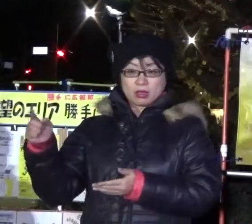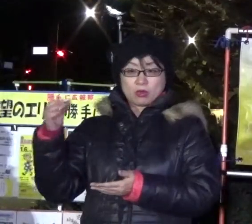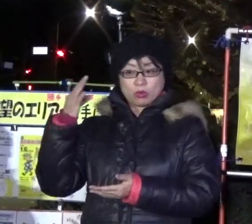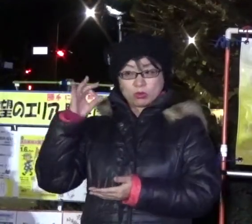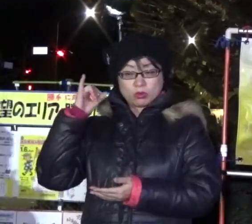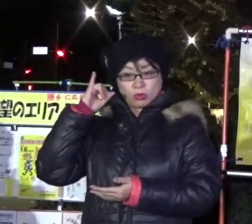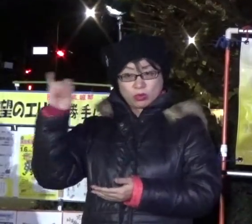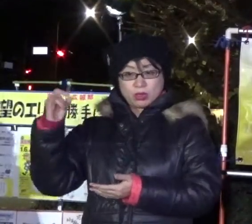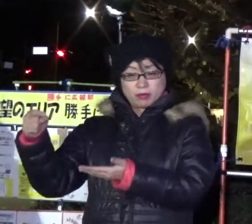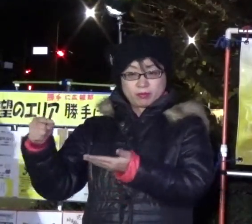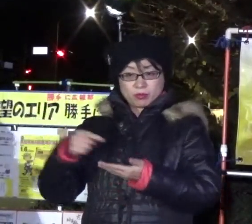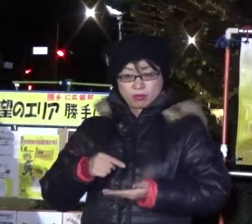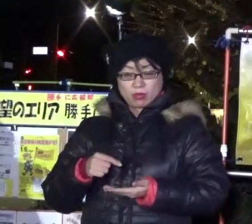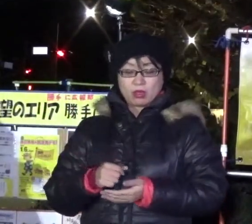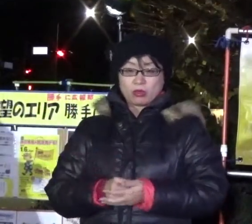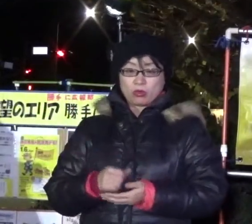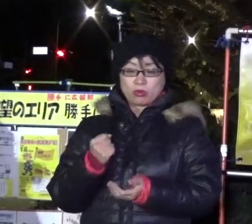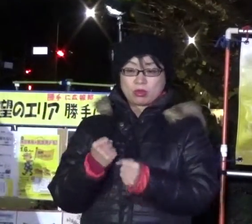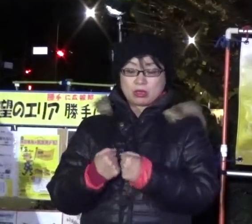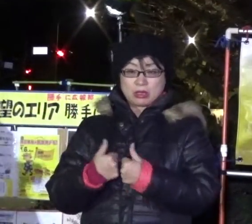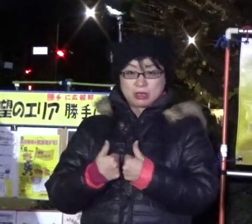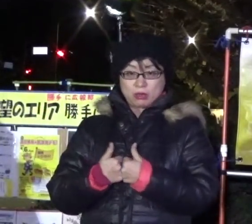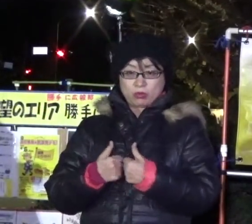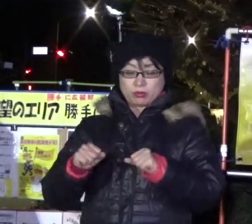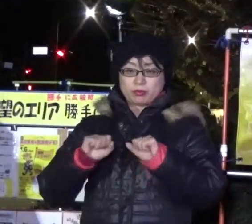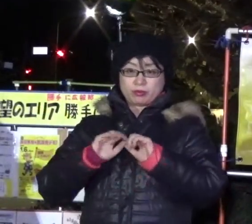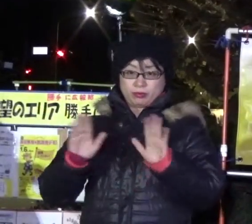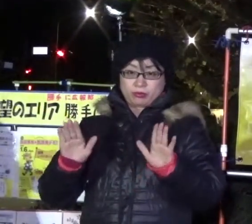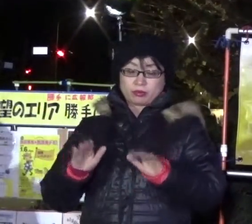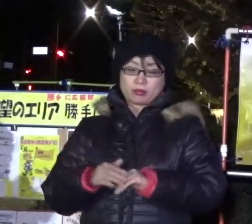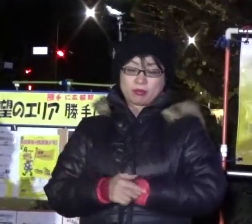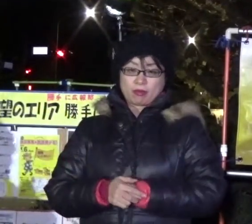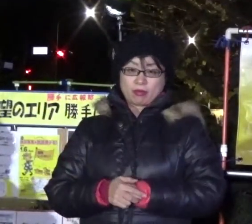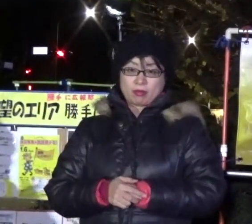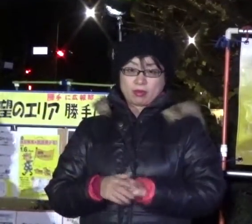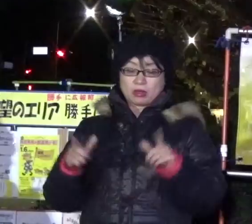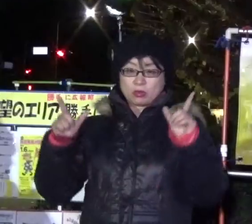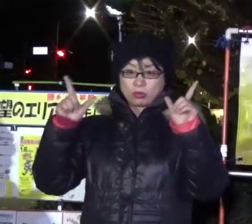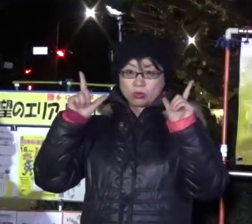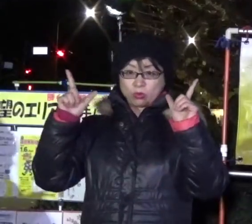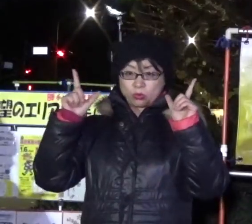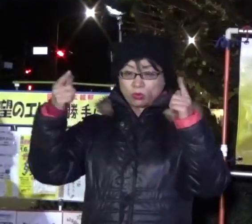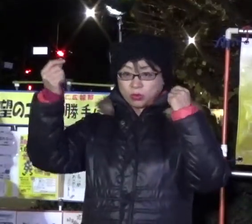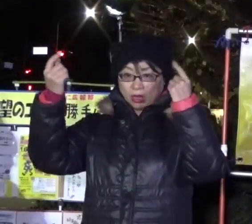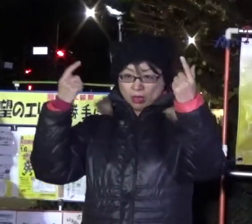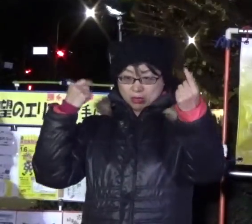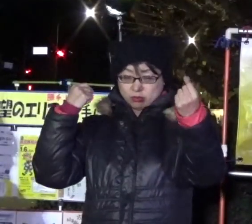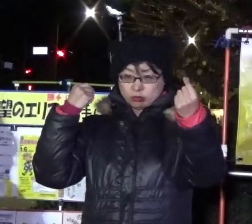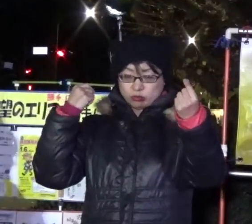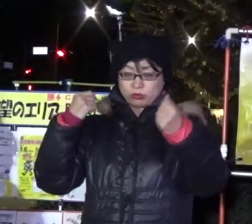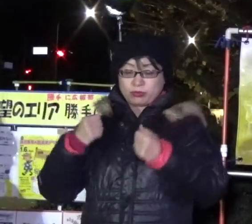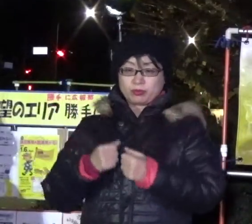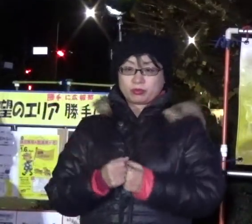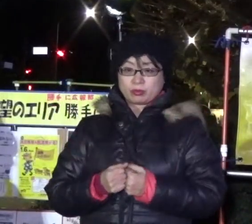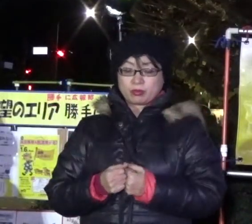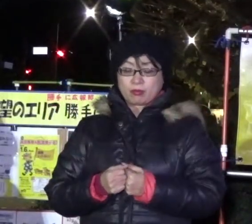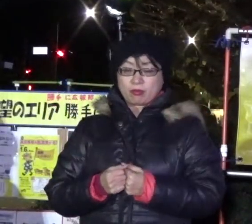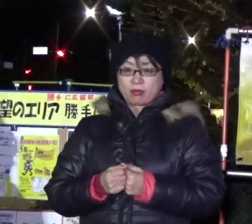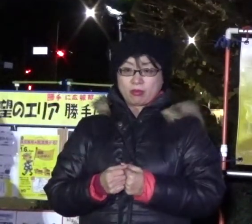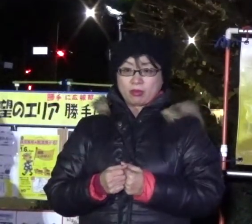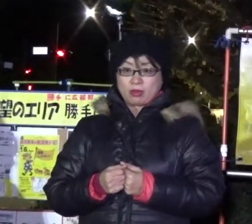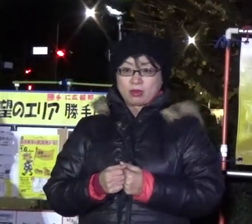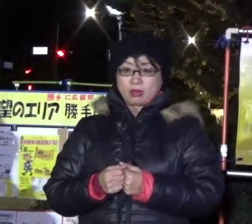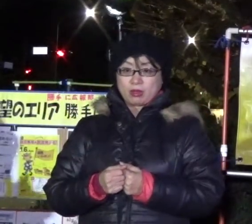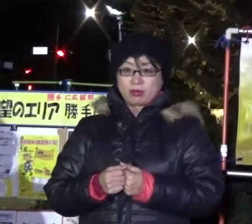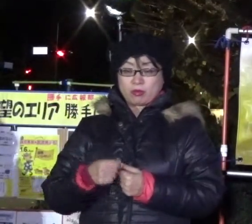で議論が行われまして、東京大学大学院の准教授でもある関